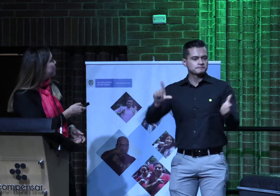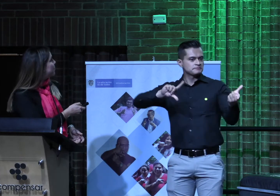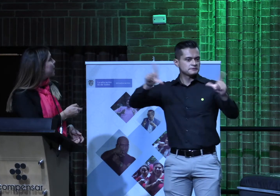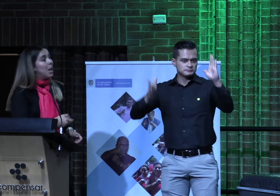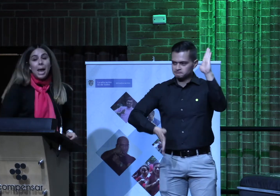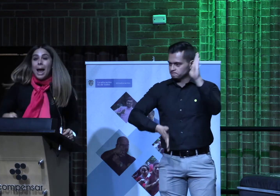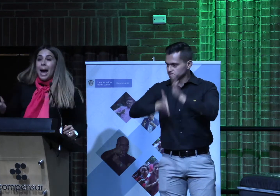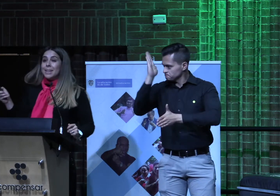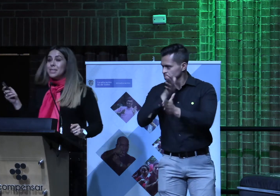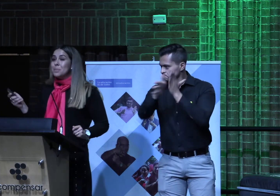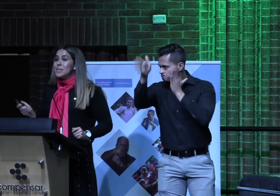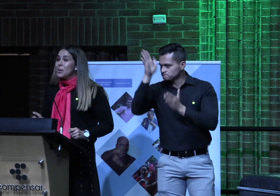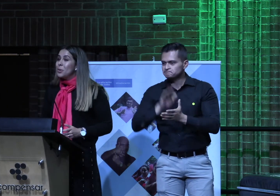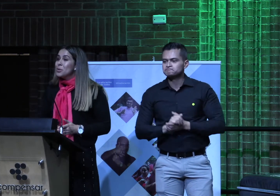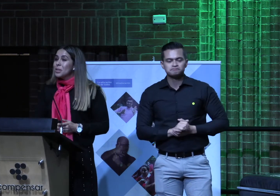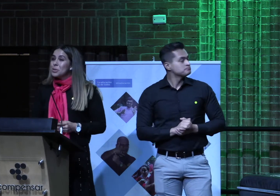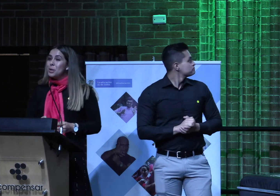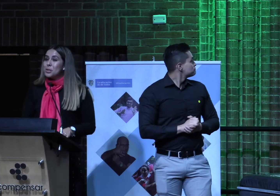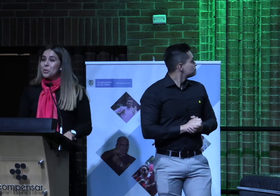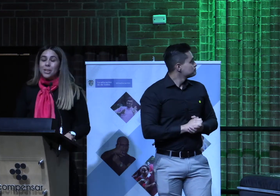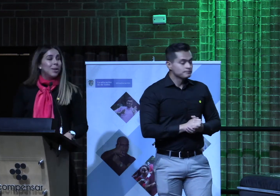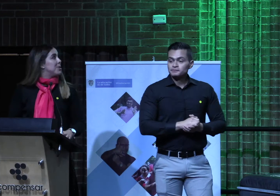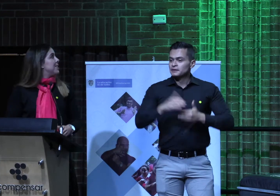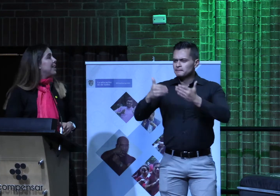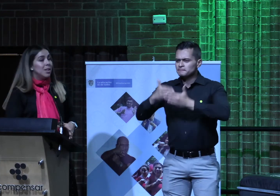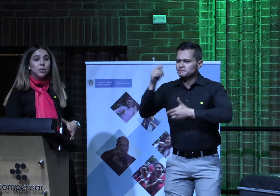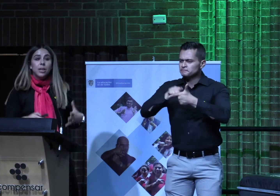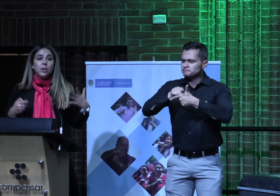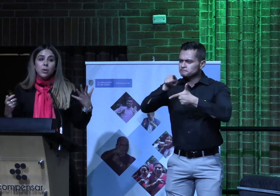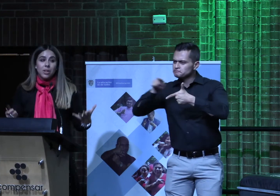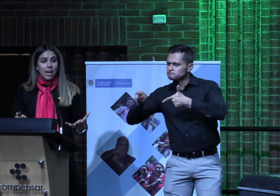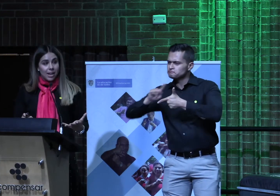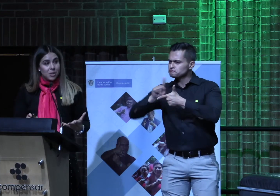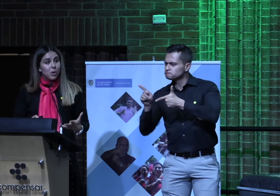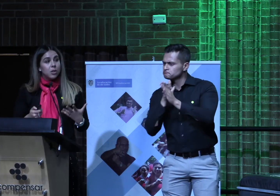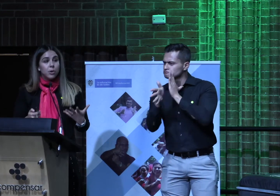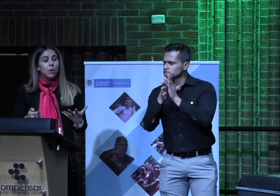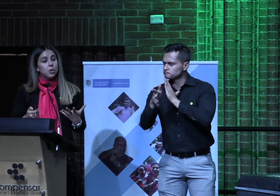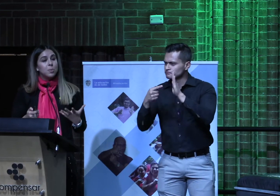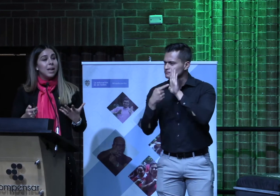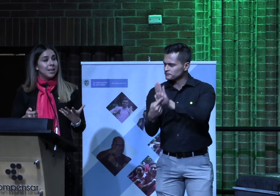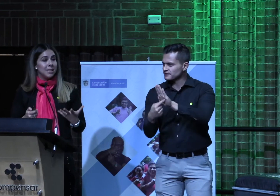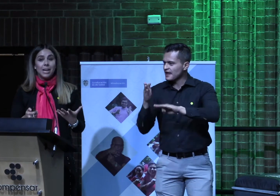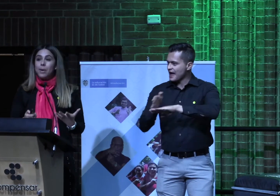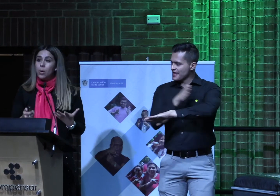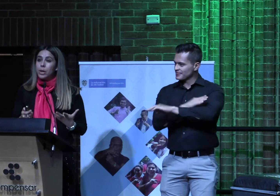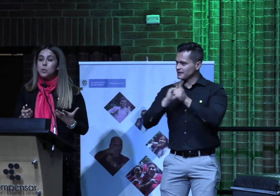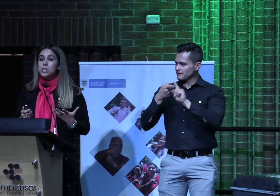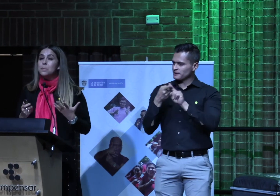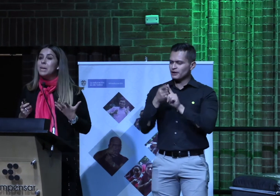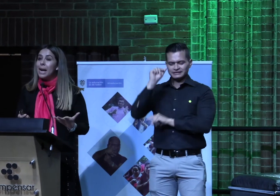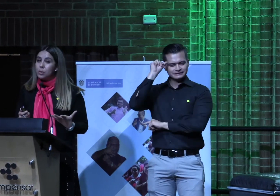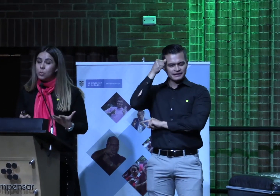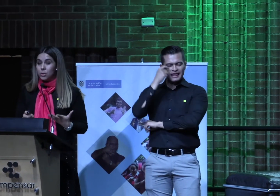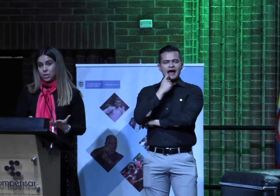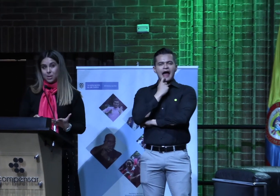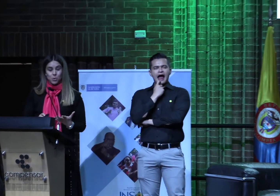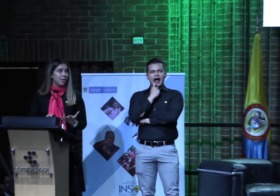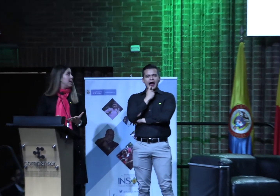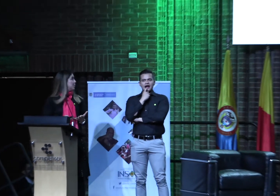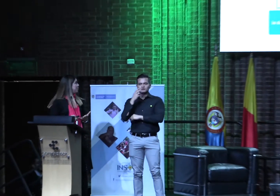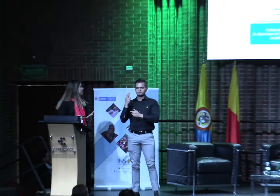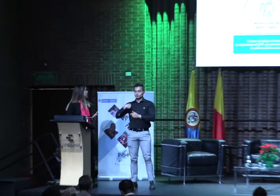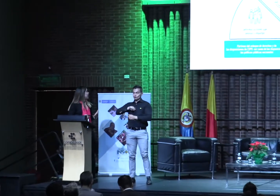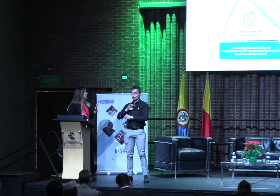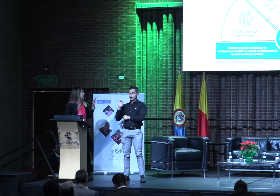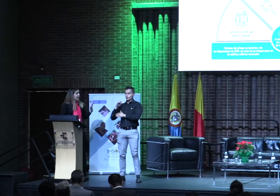Fuímonos. Antes de empezar con los datos y los resultados de este año, quiero recordarles cuáles fueron los pilares de trabajo que nos inspiraron cuando llegamos